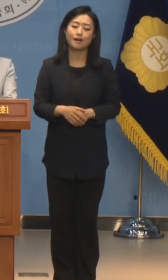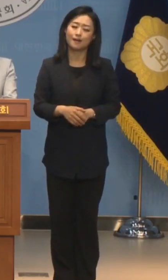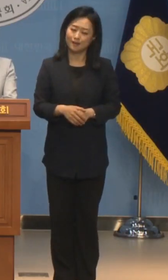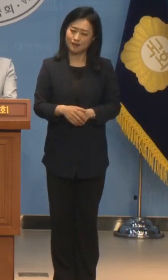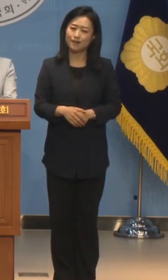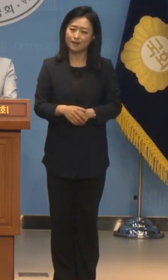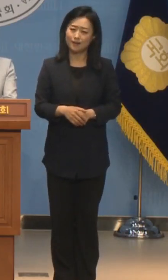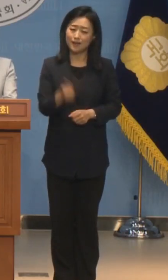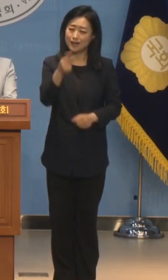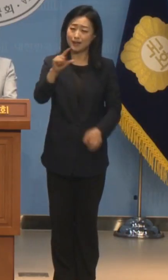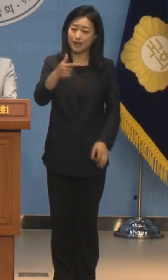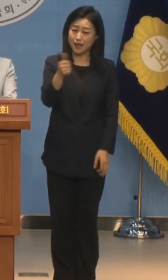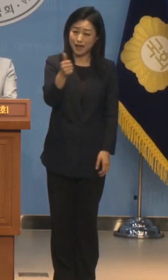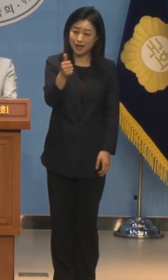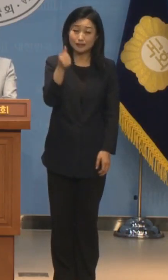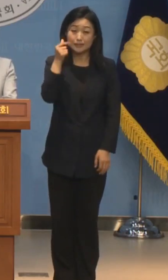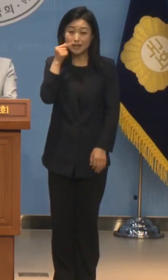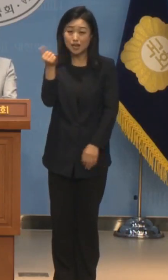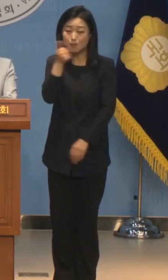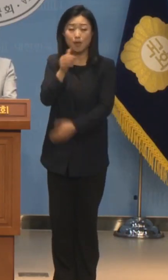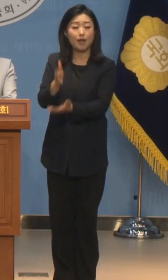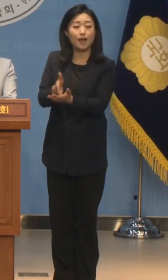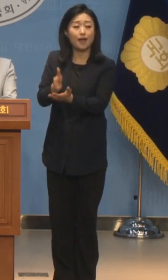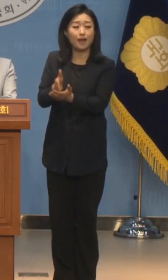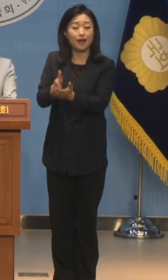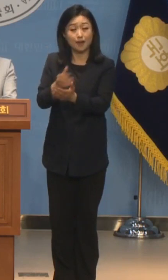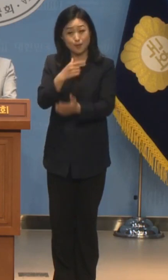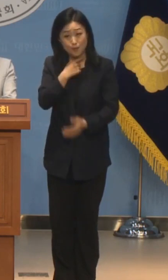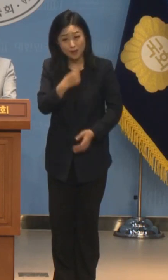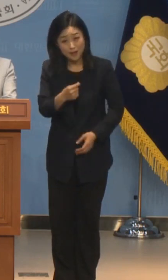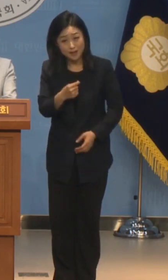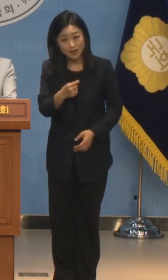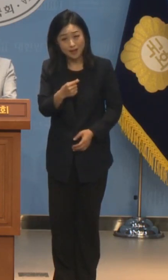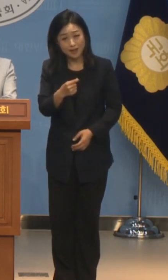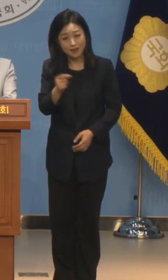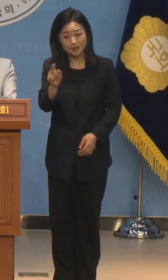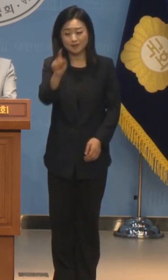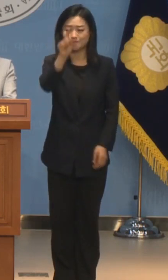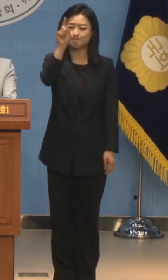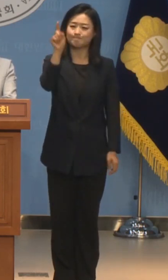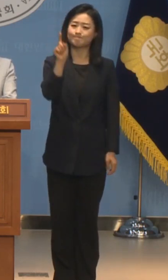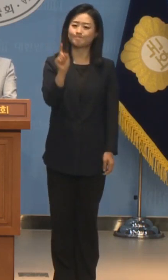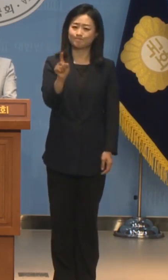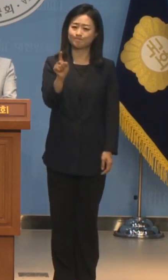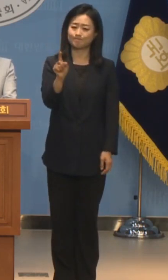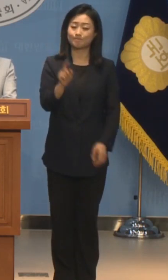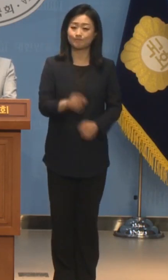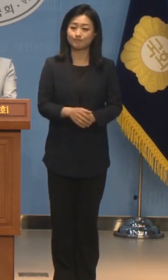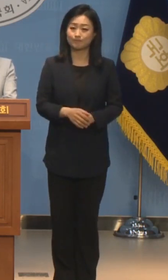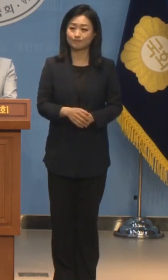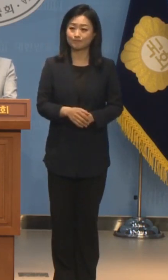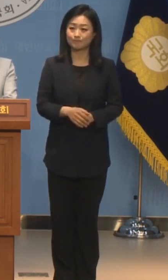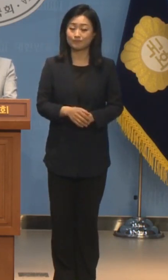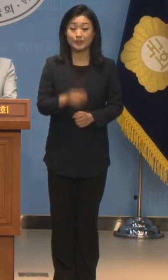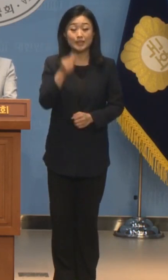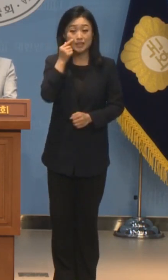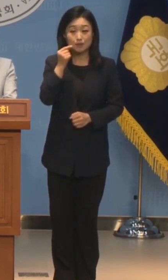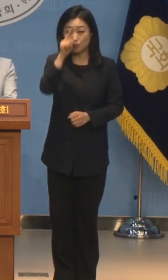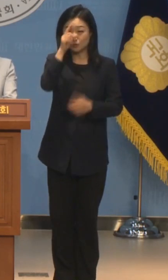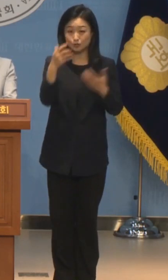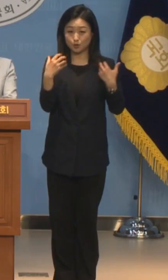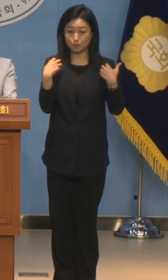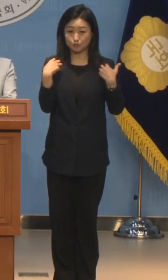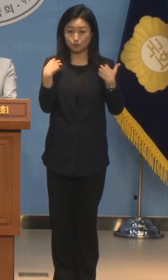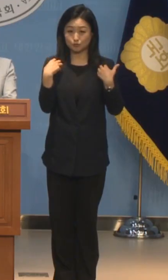대표 마저 일본의 대변인 역할을 자처 하려는 것입니까 안전하다는 일본 정부의